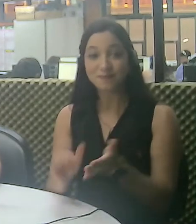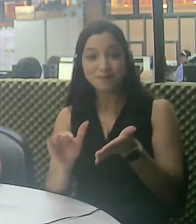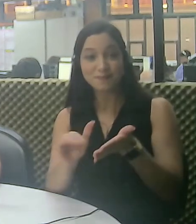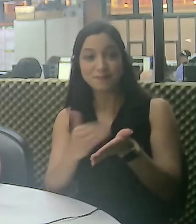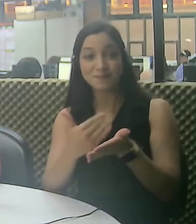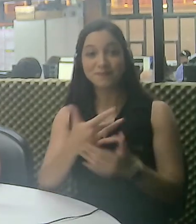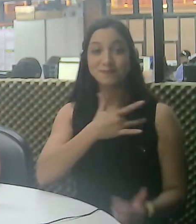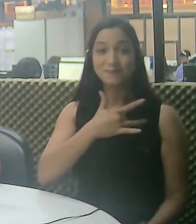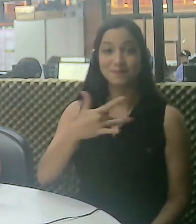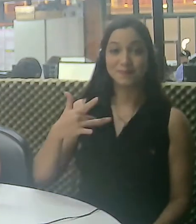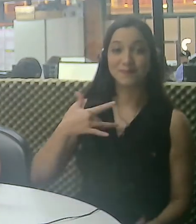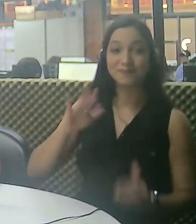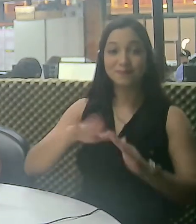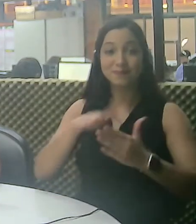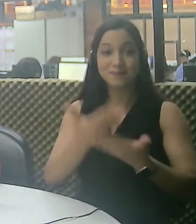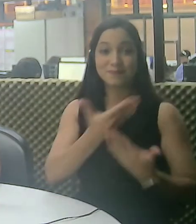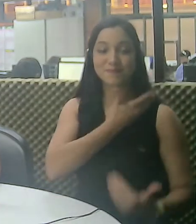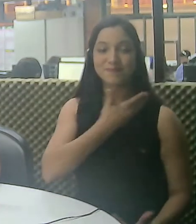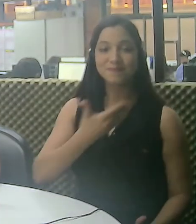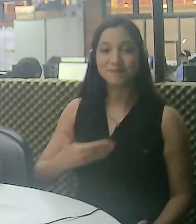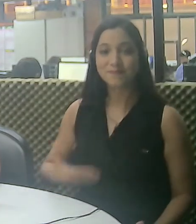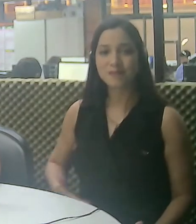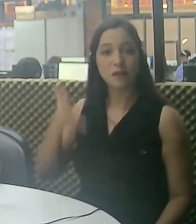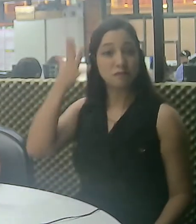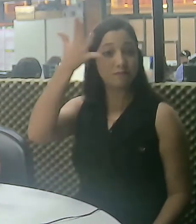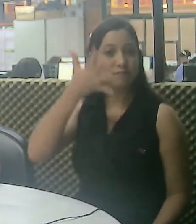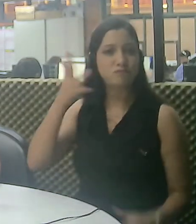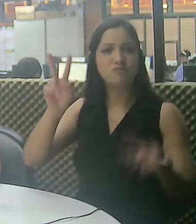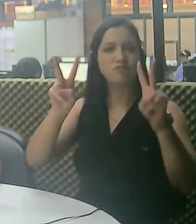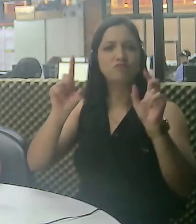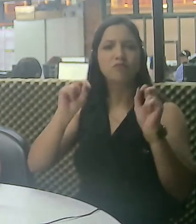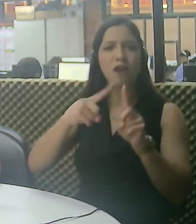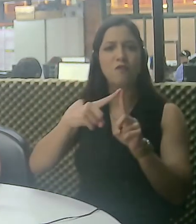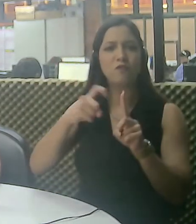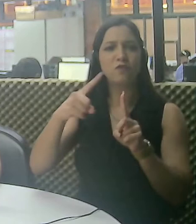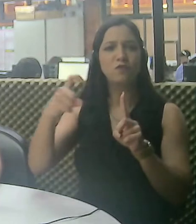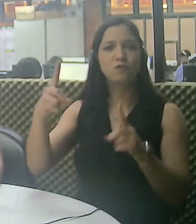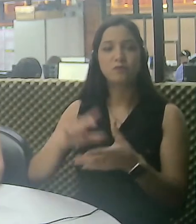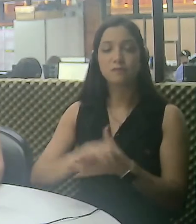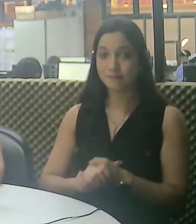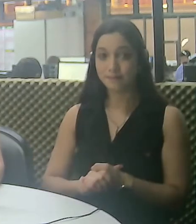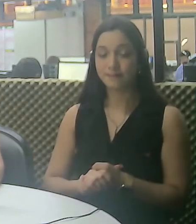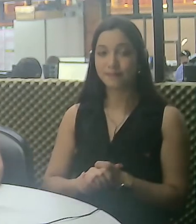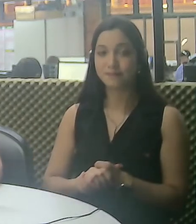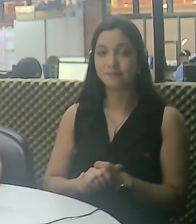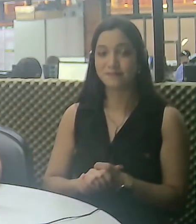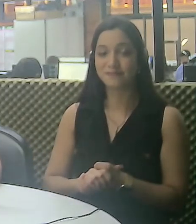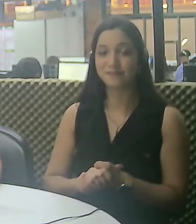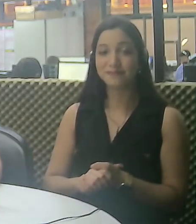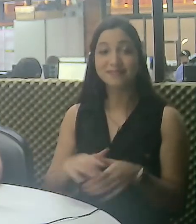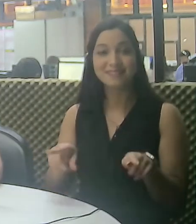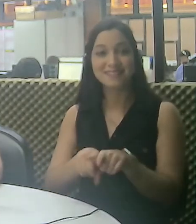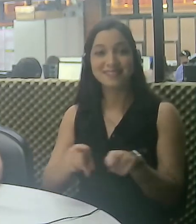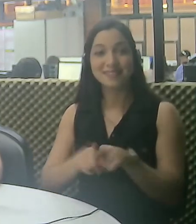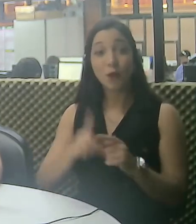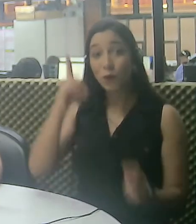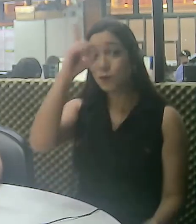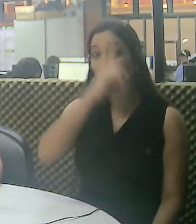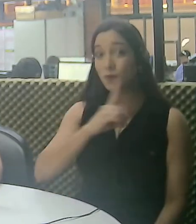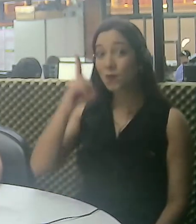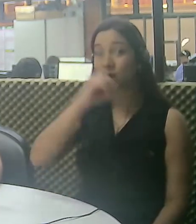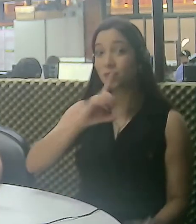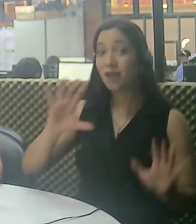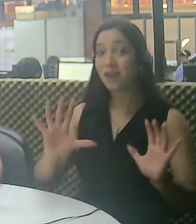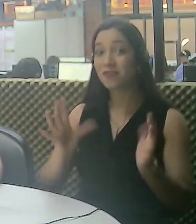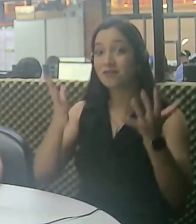Secretaria de Saúde e Escola de Governo realizam palestras sobre formas de violência. E ainda, domingo tem encontro